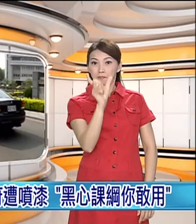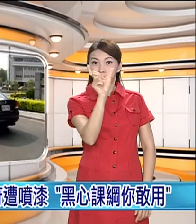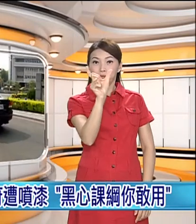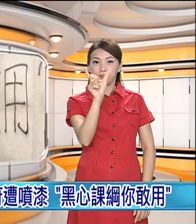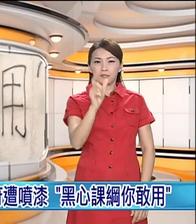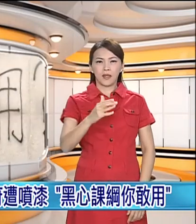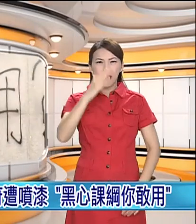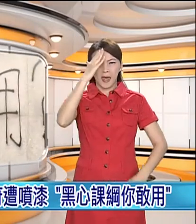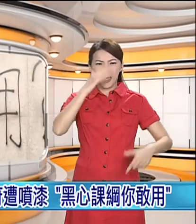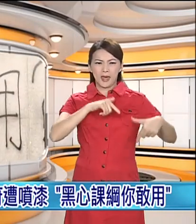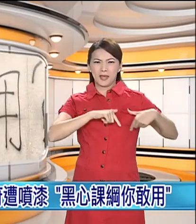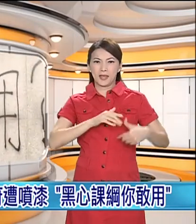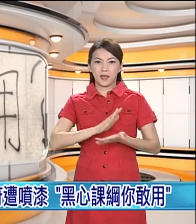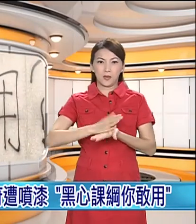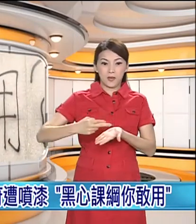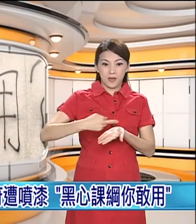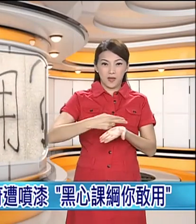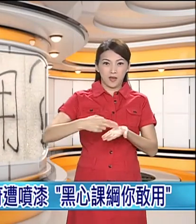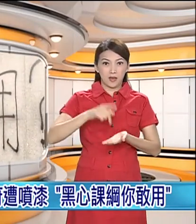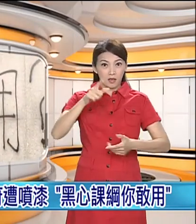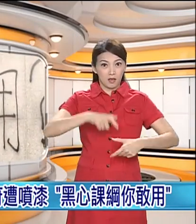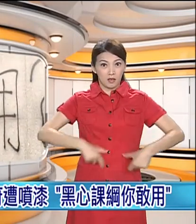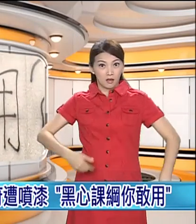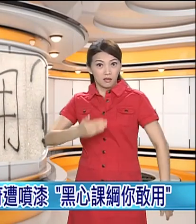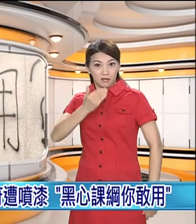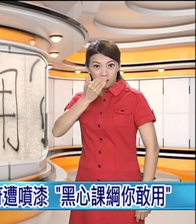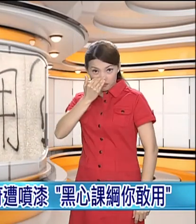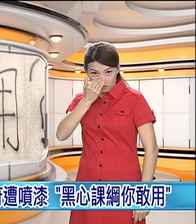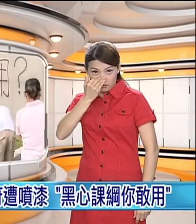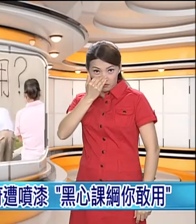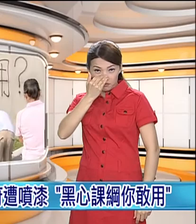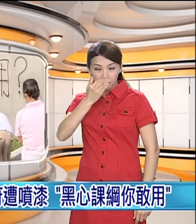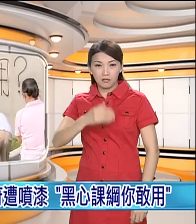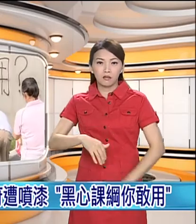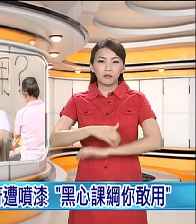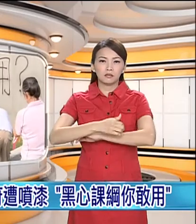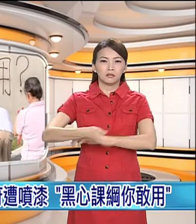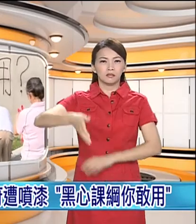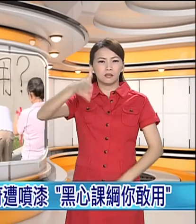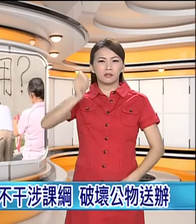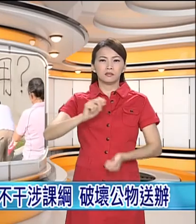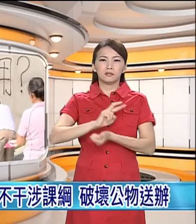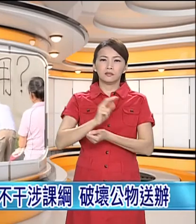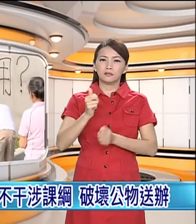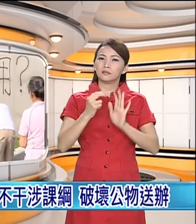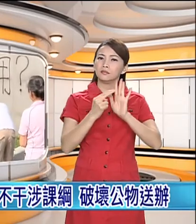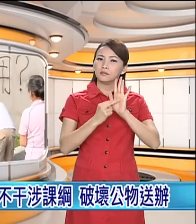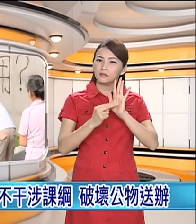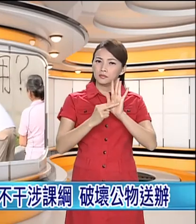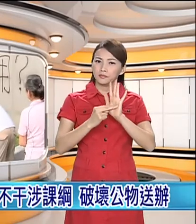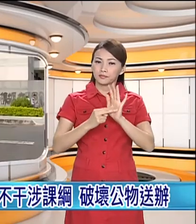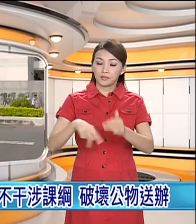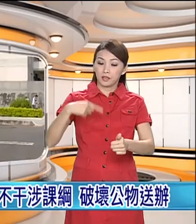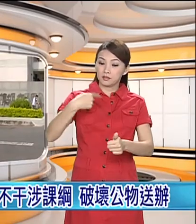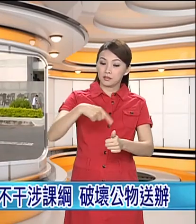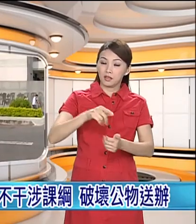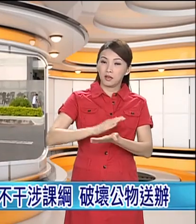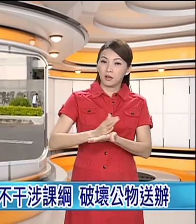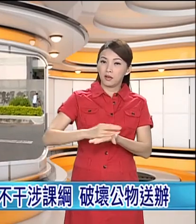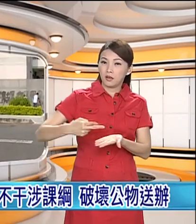课纲你敢用等这样的字句。县长林明珍表示会尊重不同的意见，